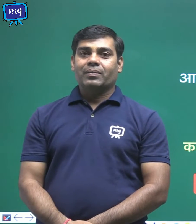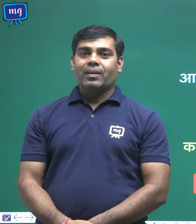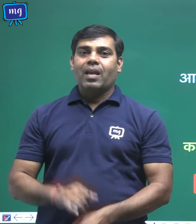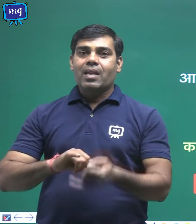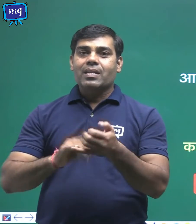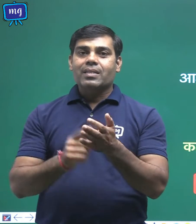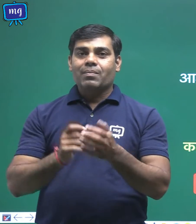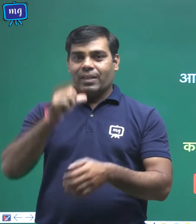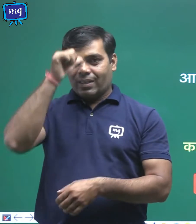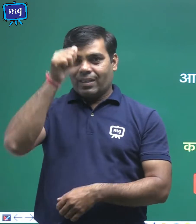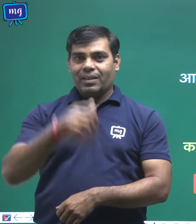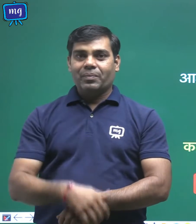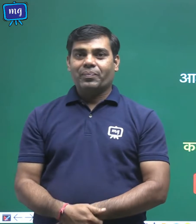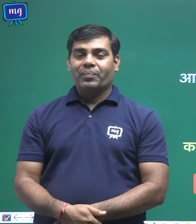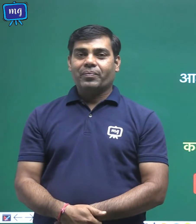विषय हिंदी